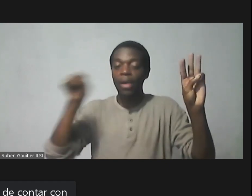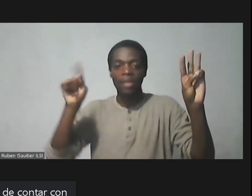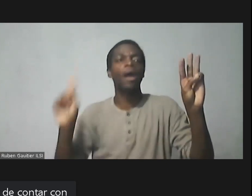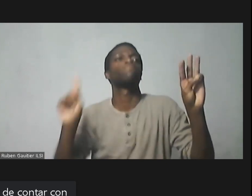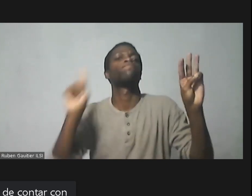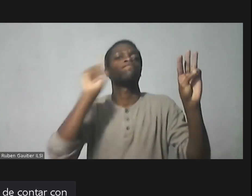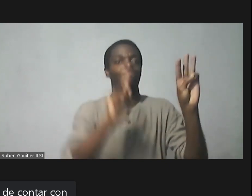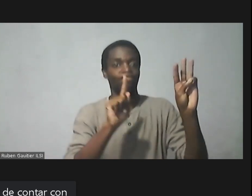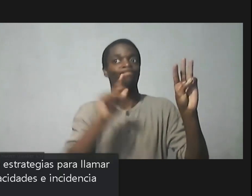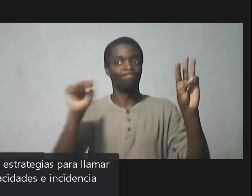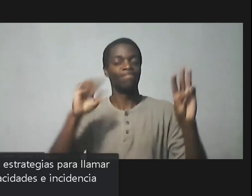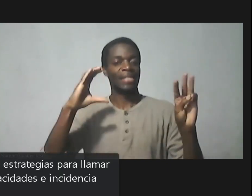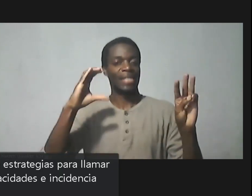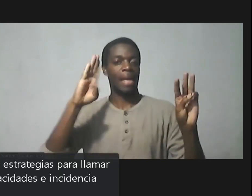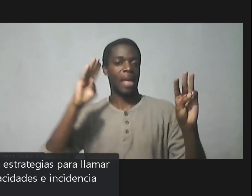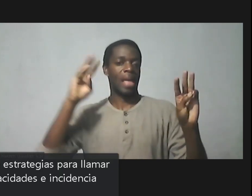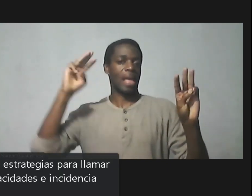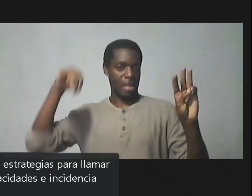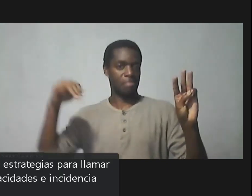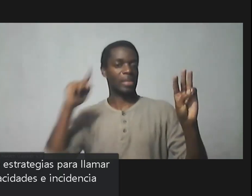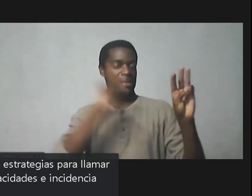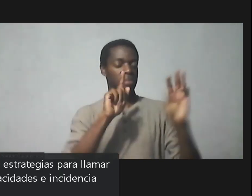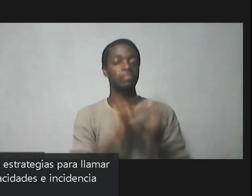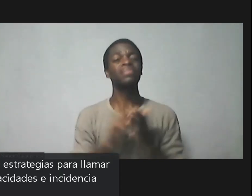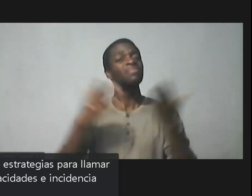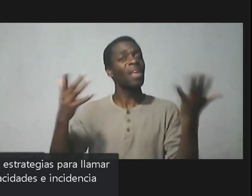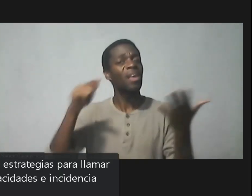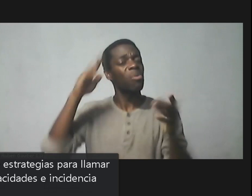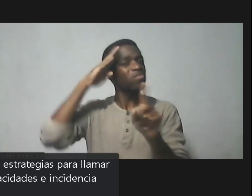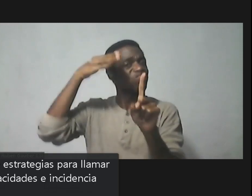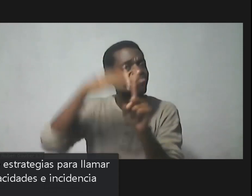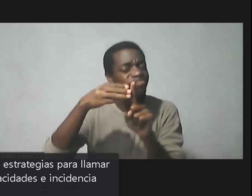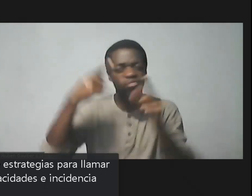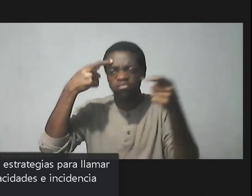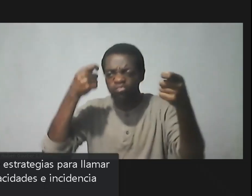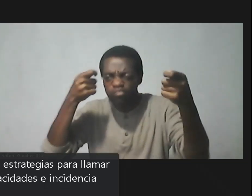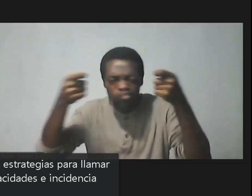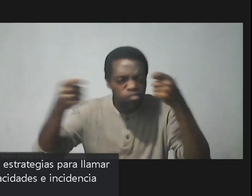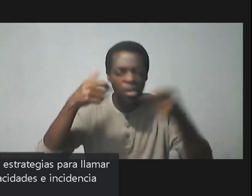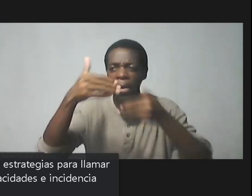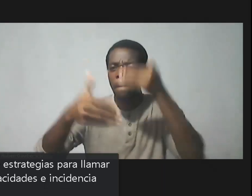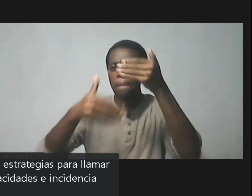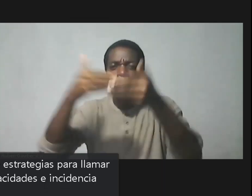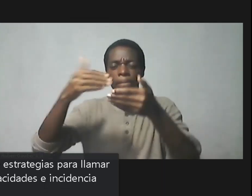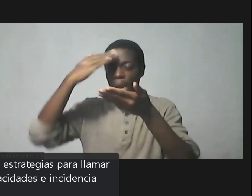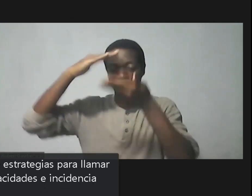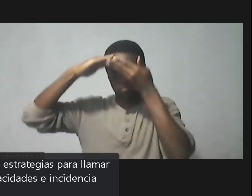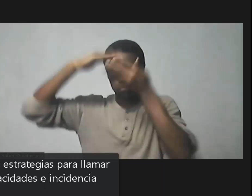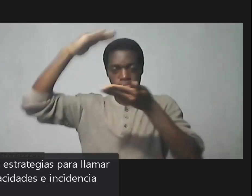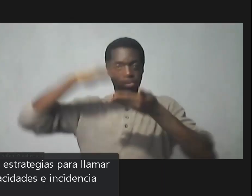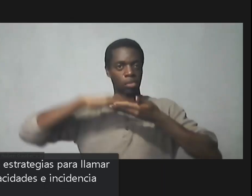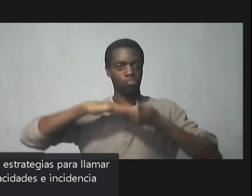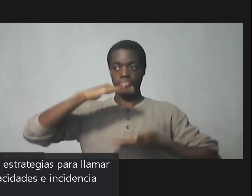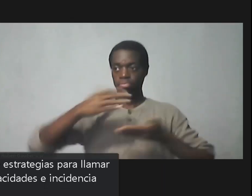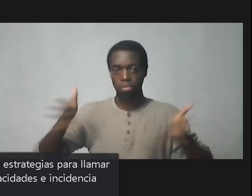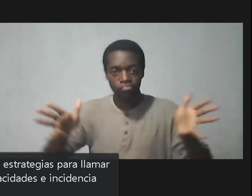crear conciencia, desarrollar capacidades y realizar cabildeo por los derechos de las personas con discapacidad a nivel de Naciones Unidas